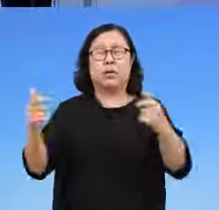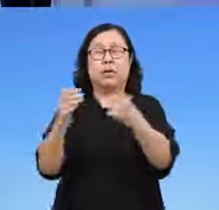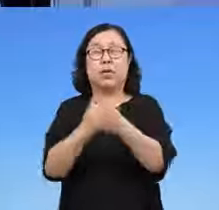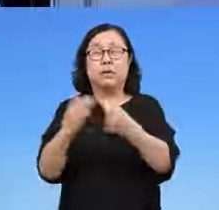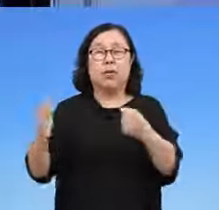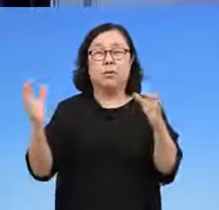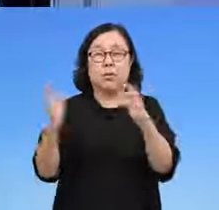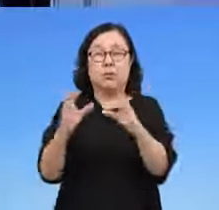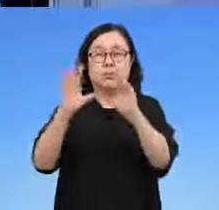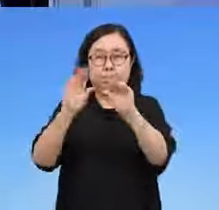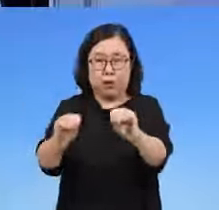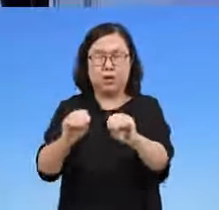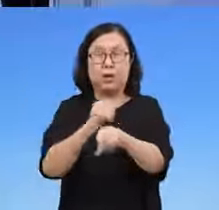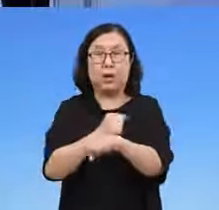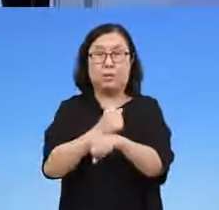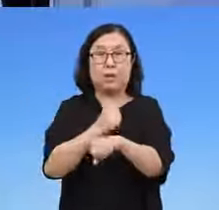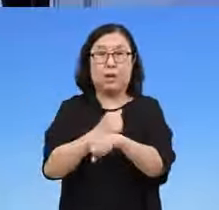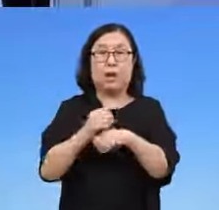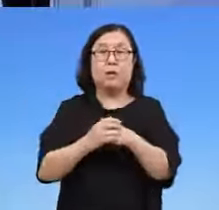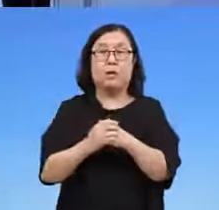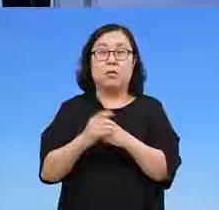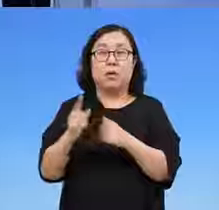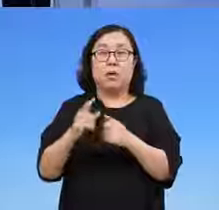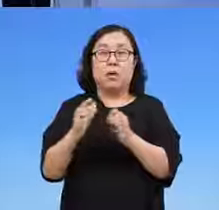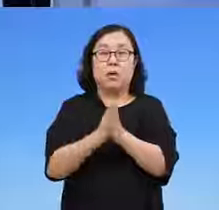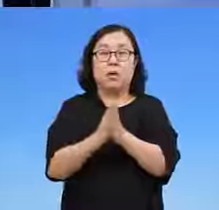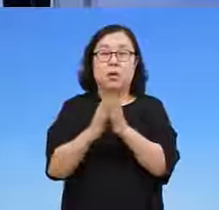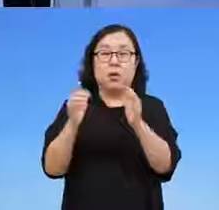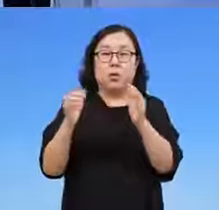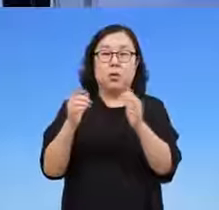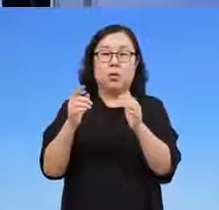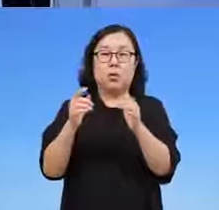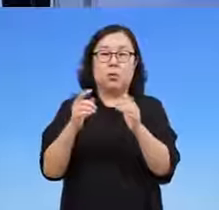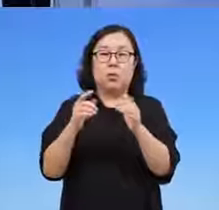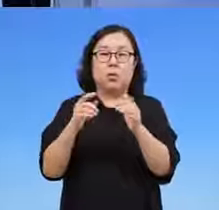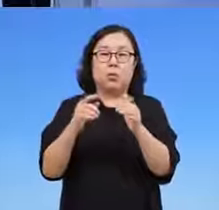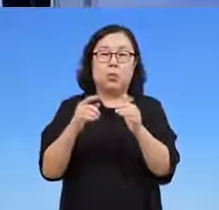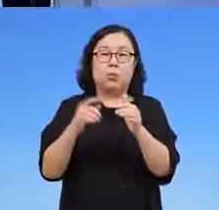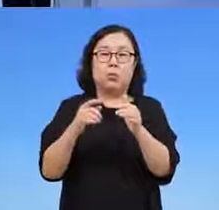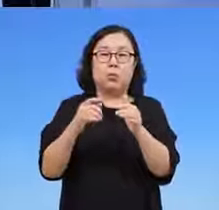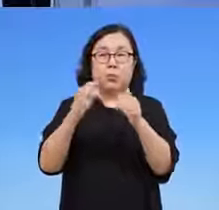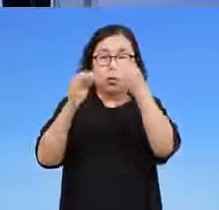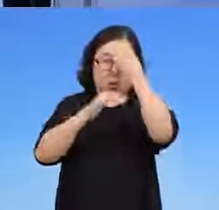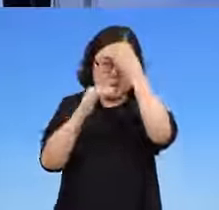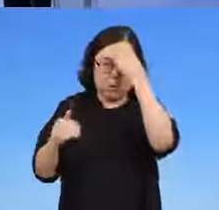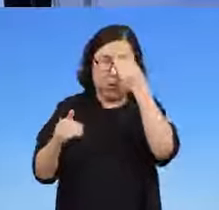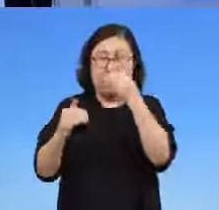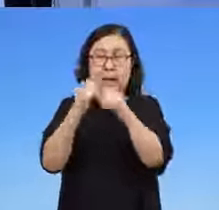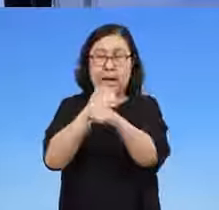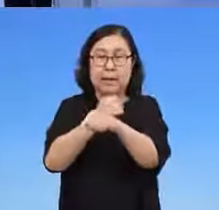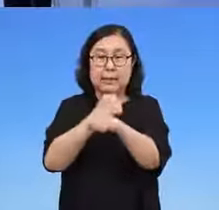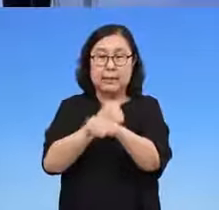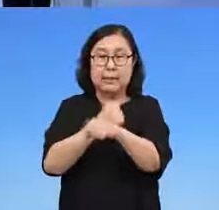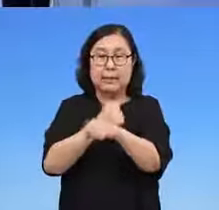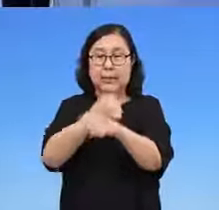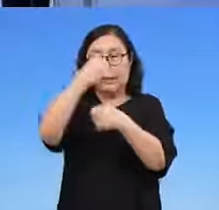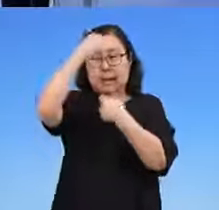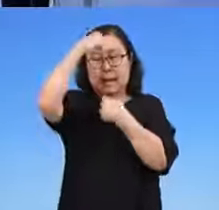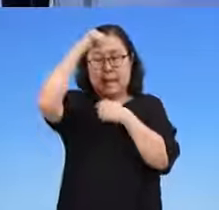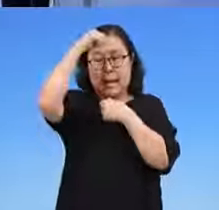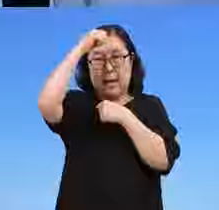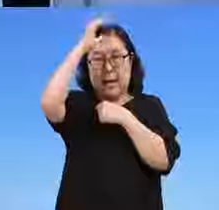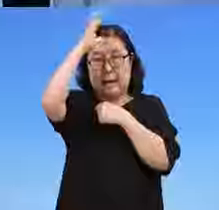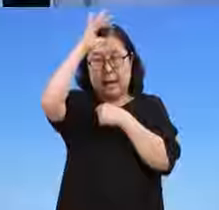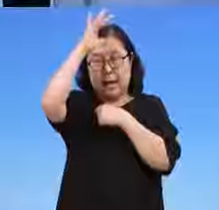취소했다. 모이기로 한 장소가 우리 교인이 하시는 치킨집이었기 때문에 그 모임 예약을 취소하고 나니 마음이